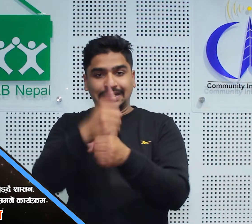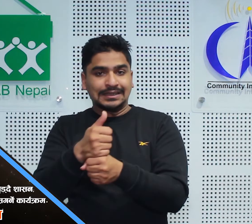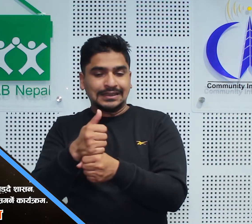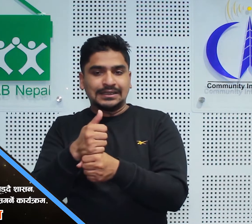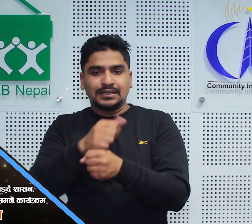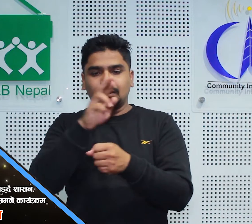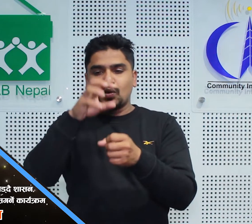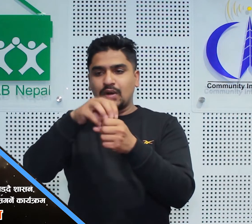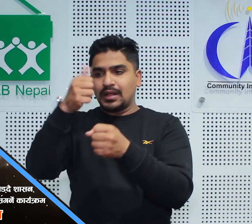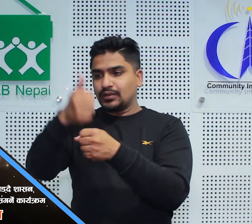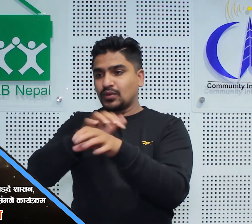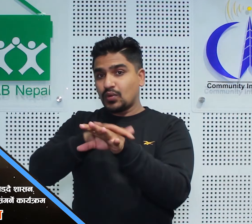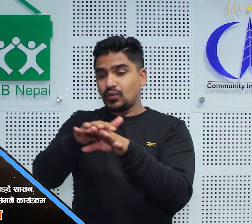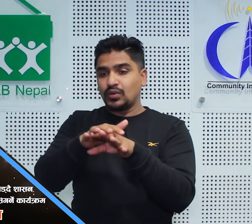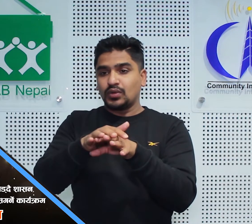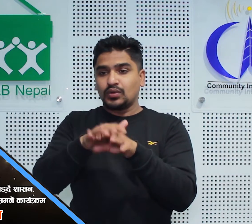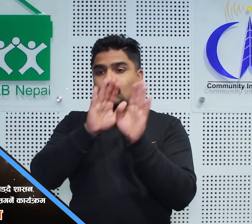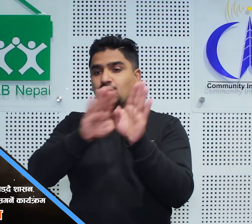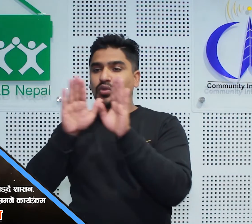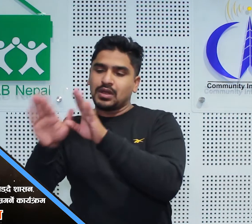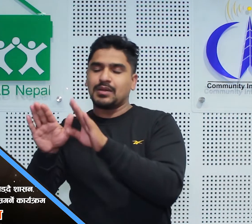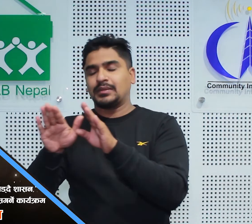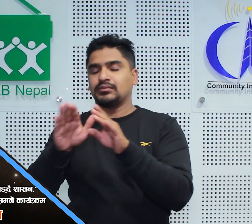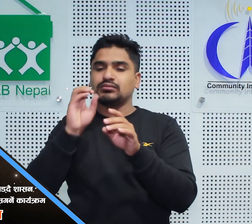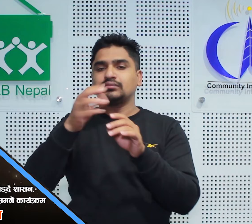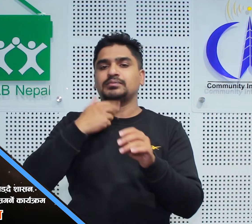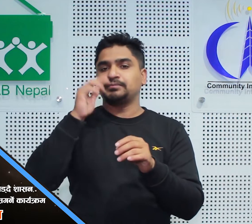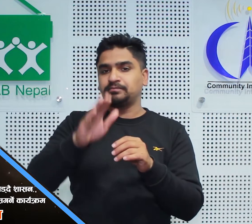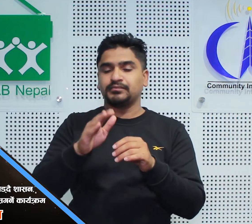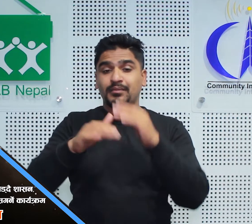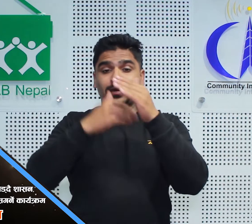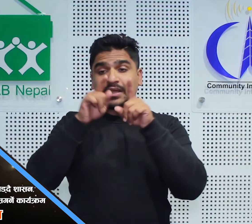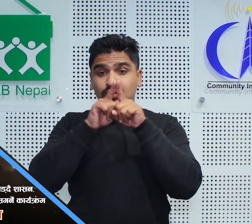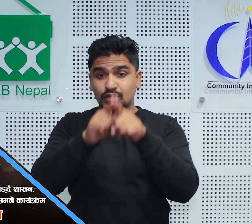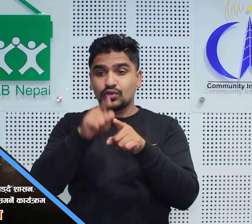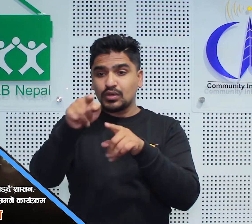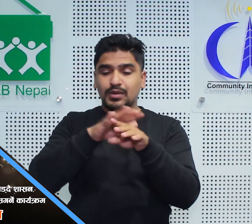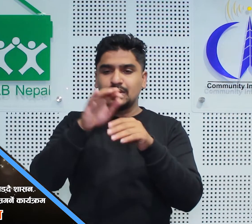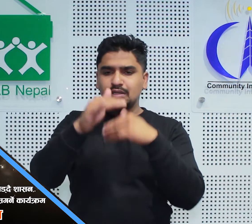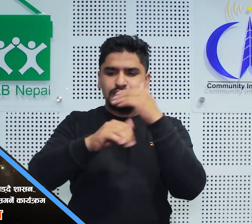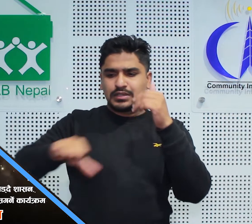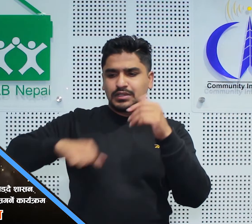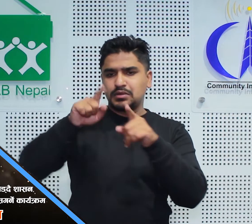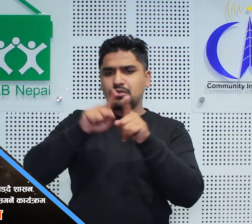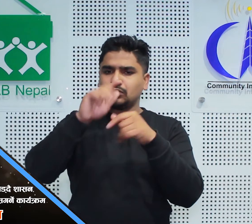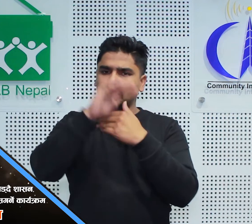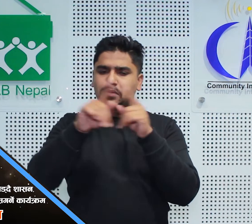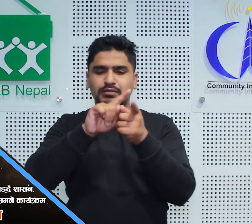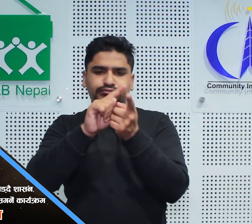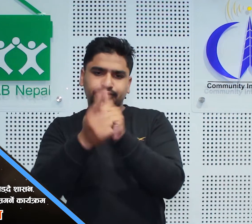र वडाध्यक्षज्यूहरू धन्यवादको पात्र हुनुहुन्छ। विकास सँगसँगै तपाईँहरूको जीवनशैली पनि फेरिन थालेको छ।